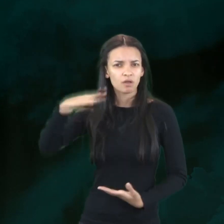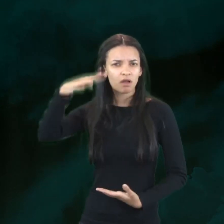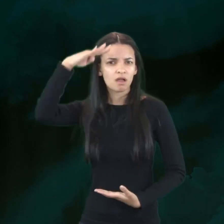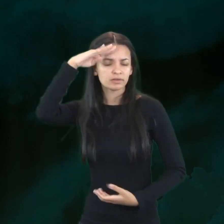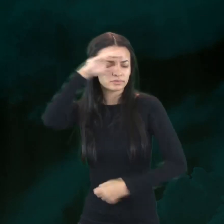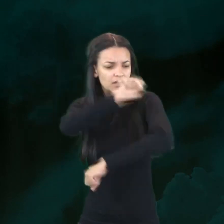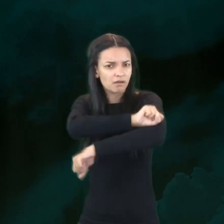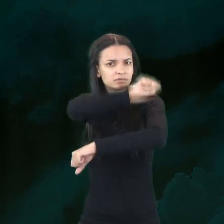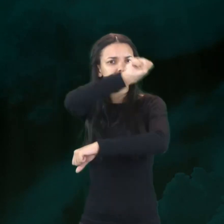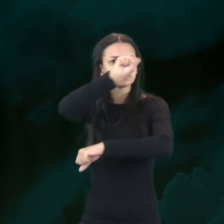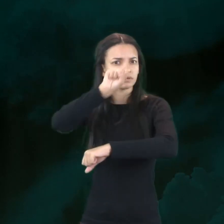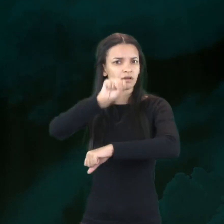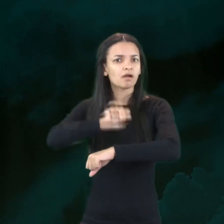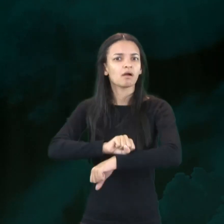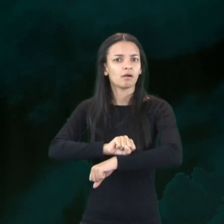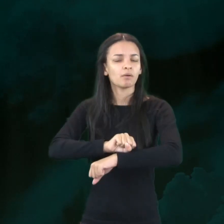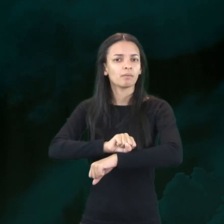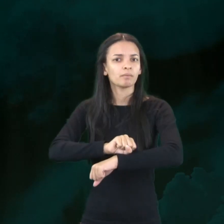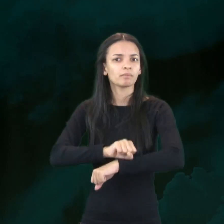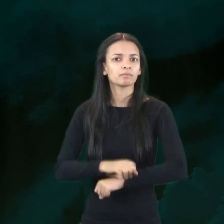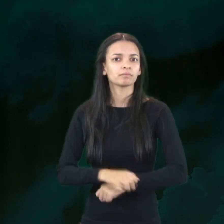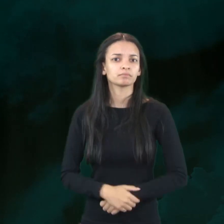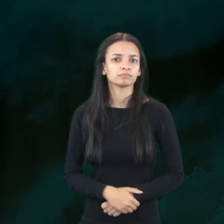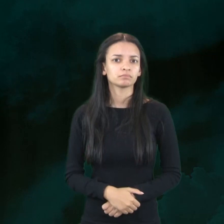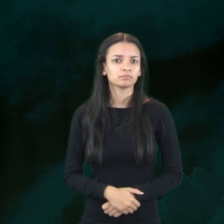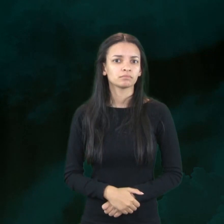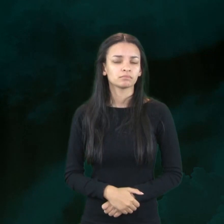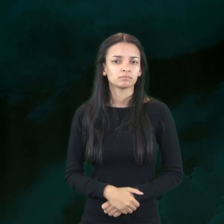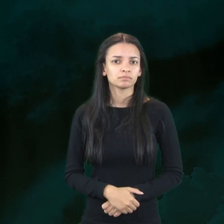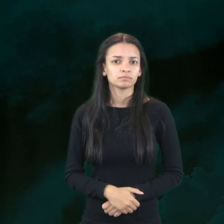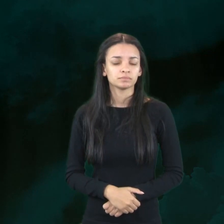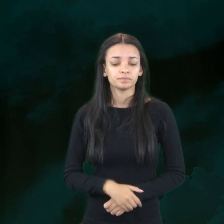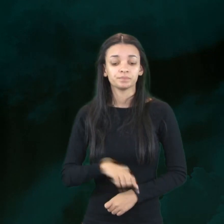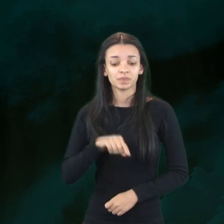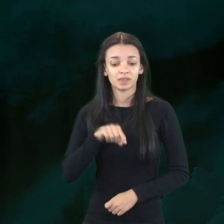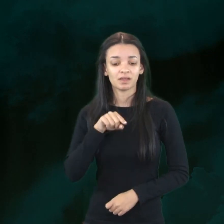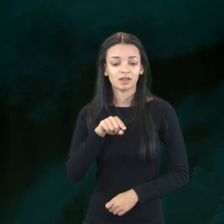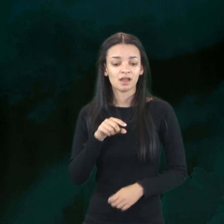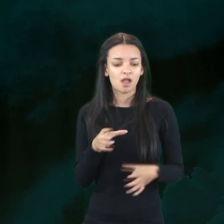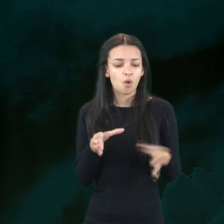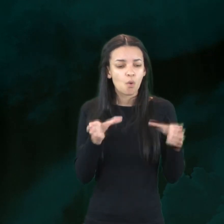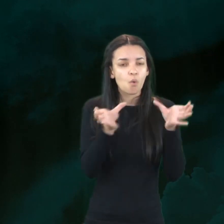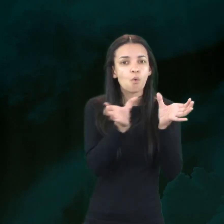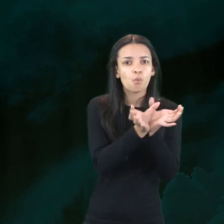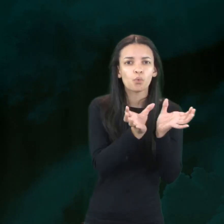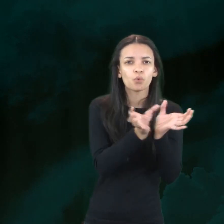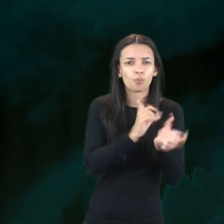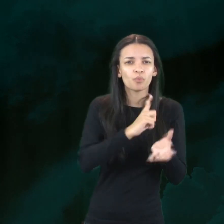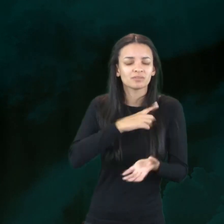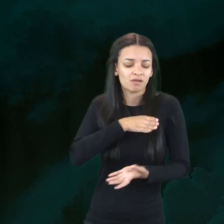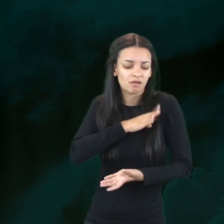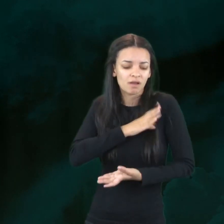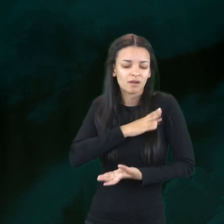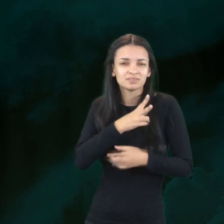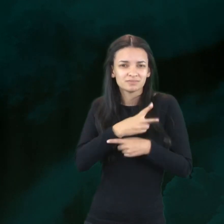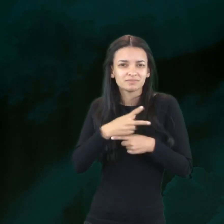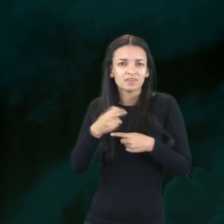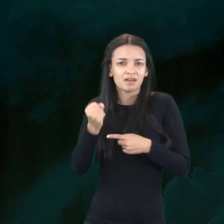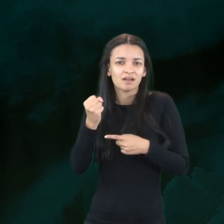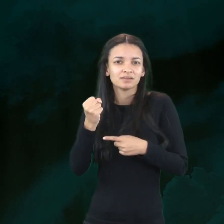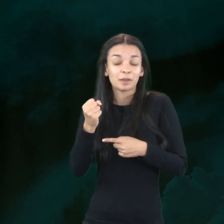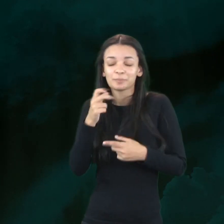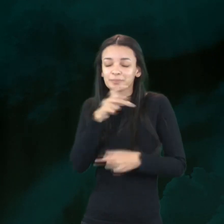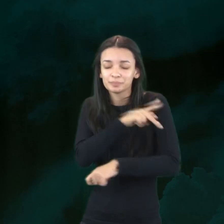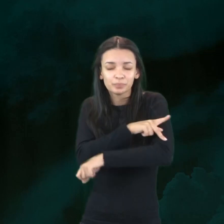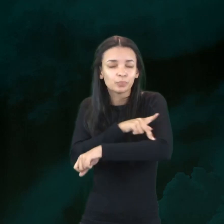fortaleza em Sião seja esses que têm esse coração puro, sejam aprovados pelo Senhor, né?